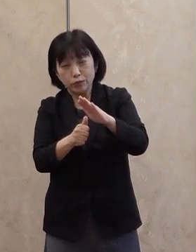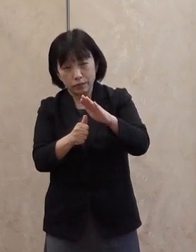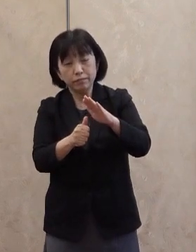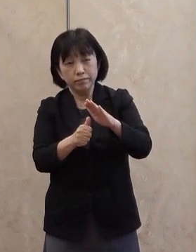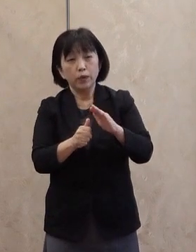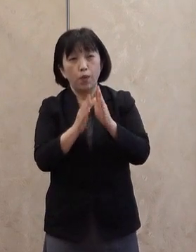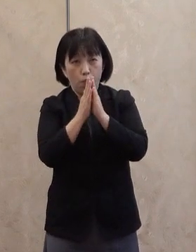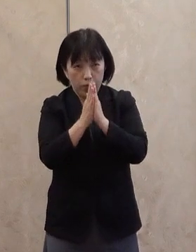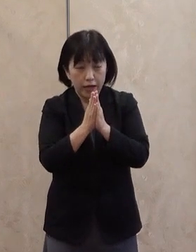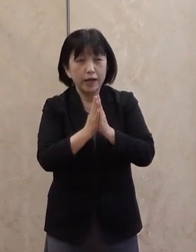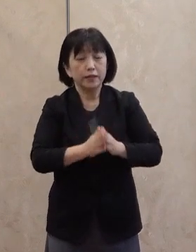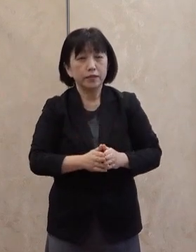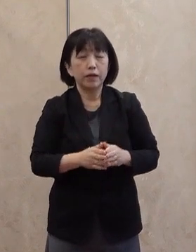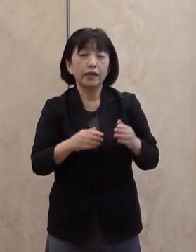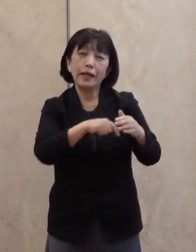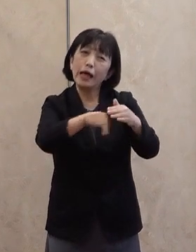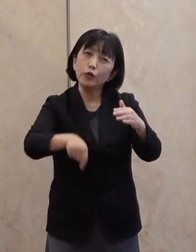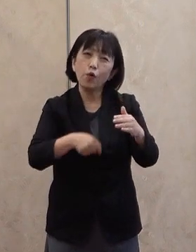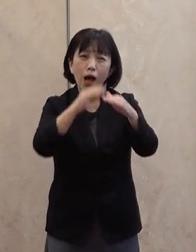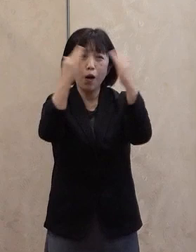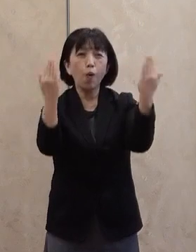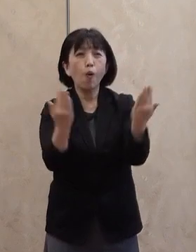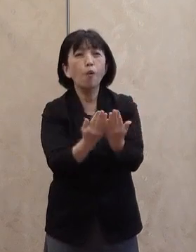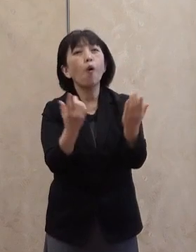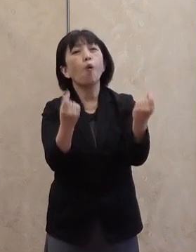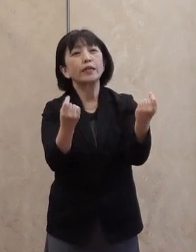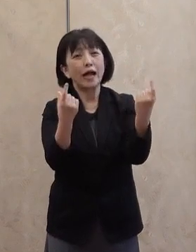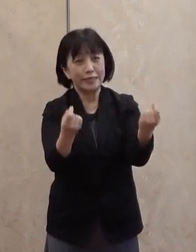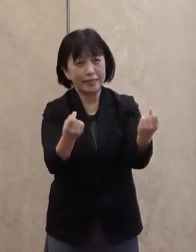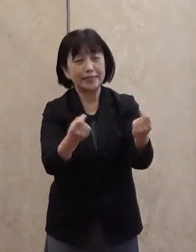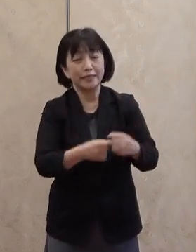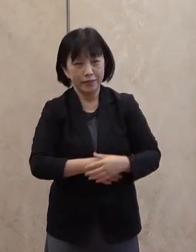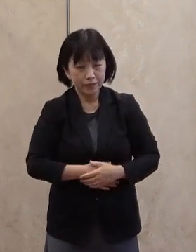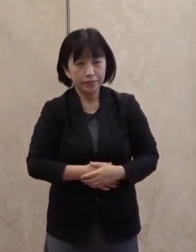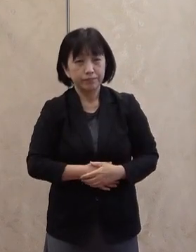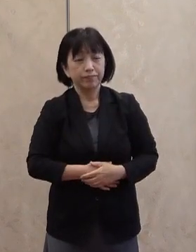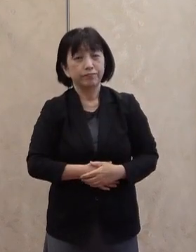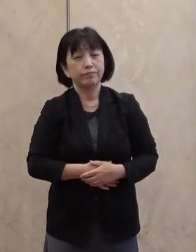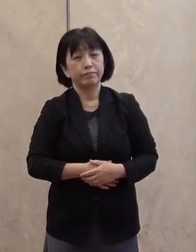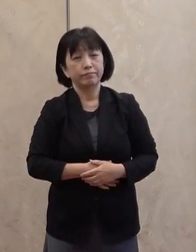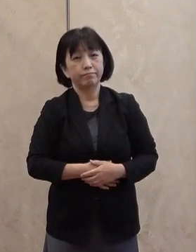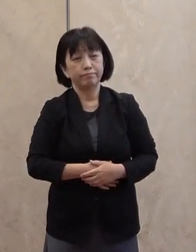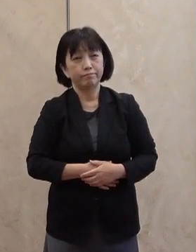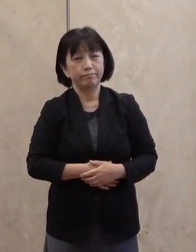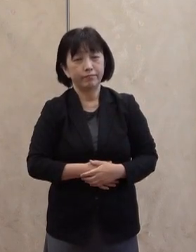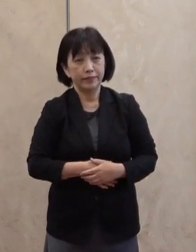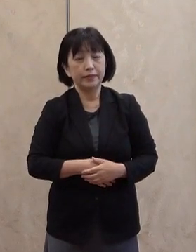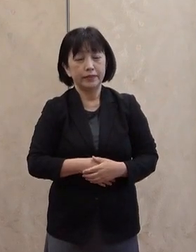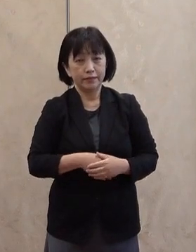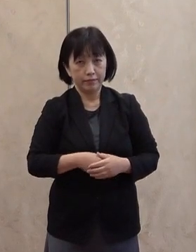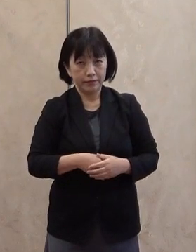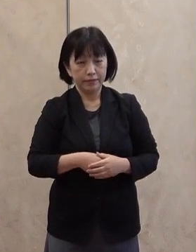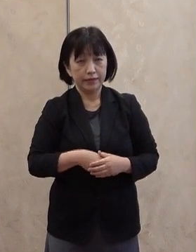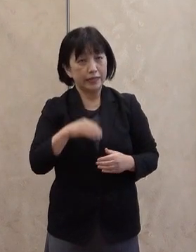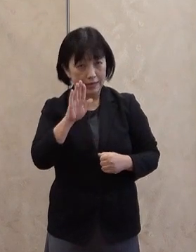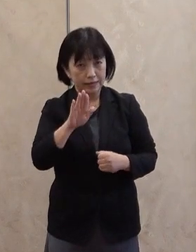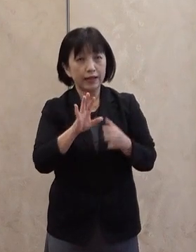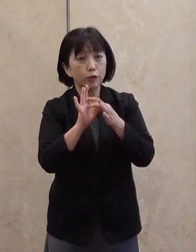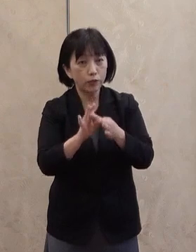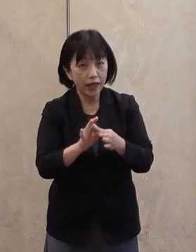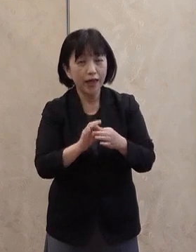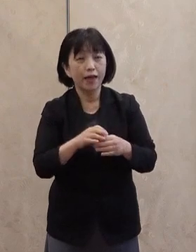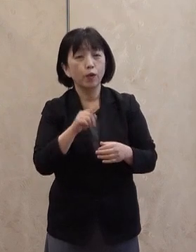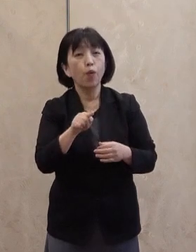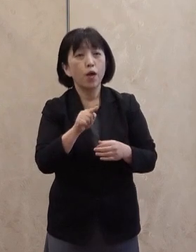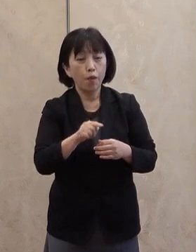様のことをお願いしている、つまり中身はほぼ同じことをお願いしているという状況です。ですので